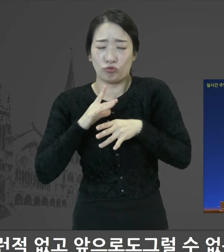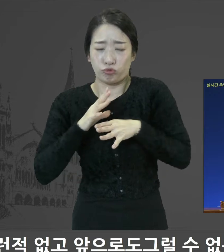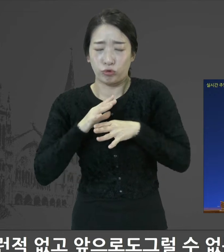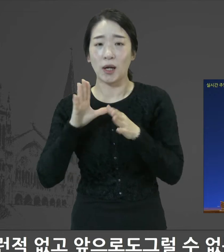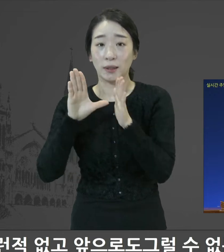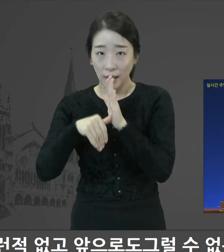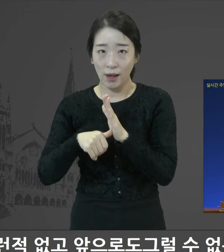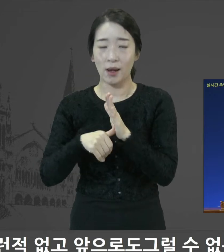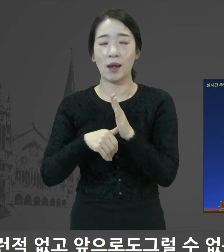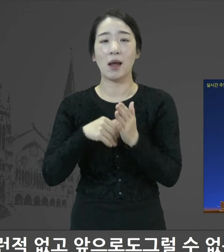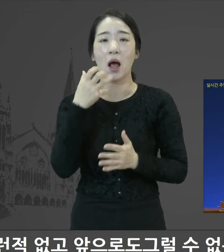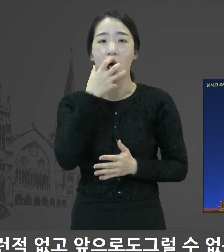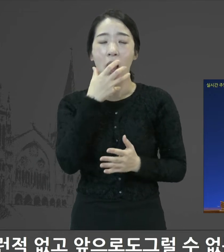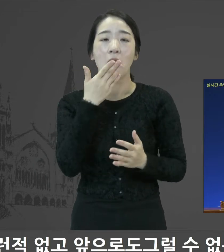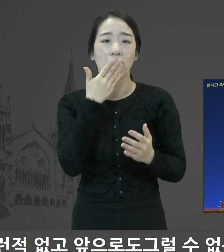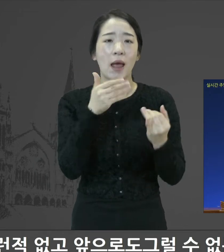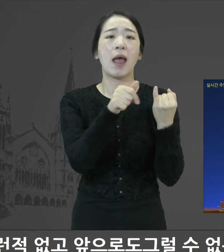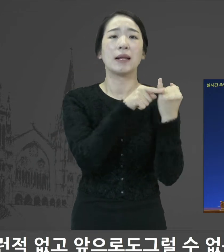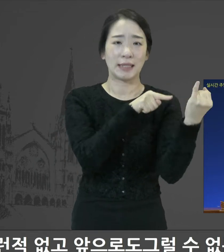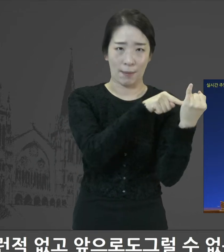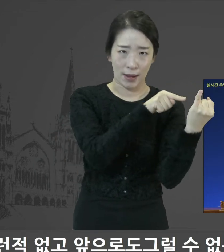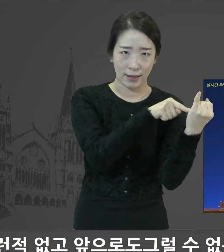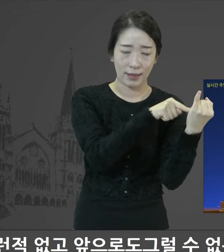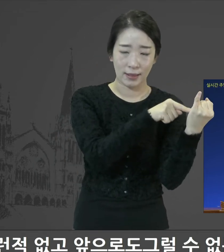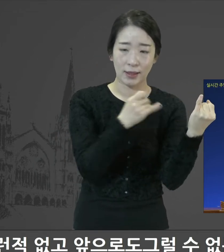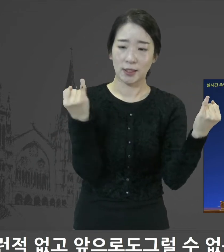그대여 가장 복된 자입니다,